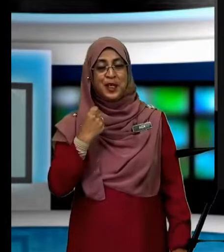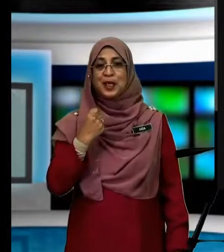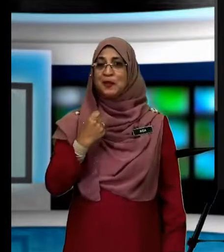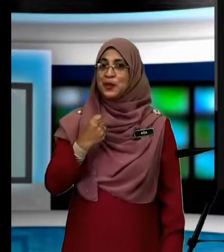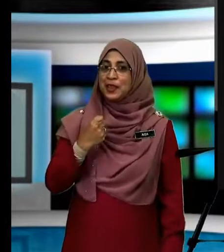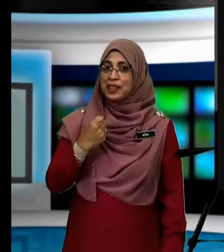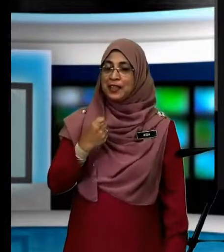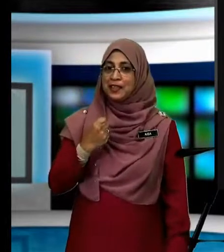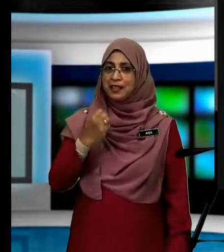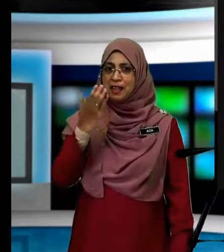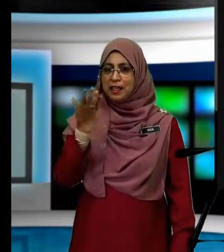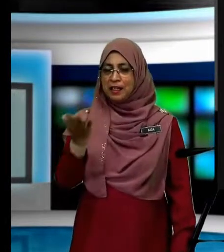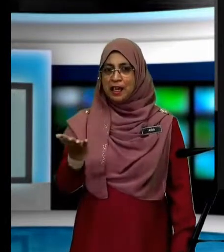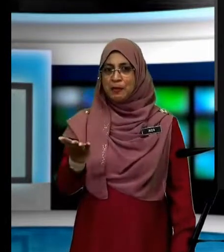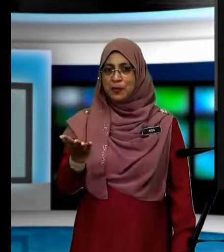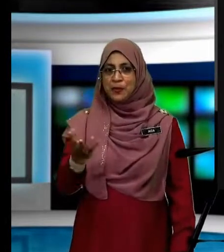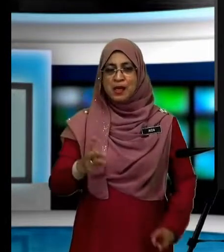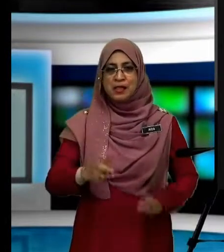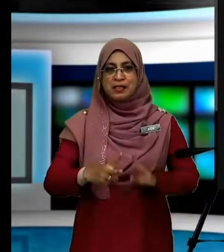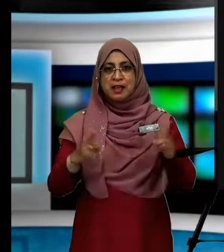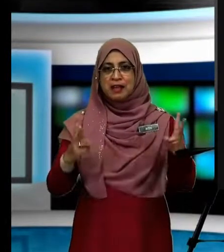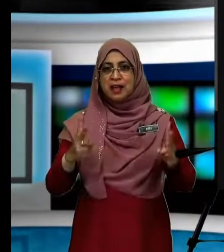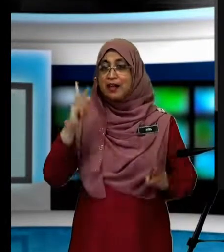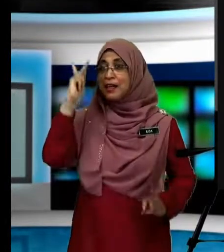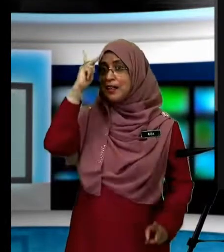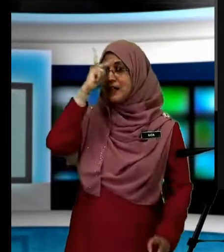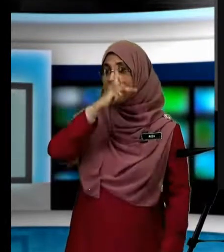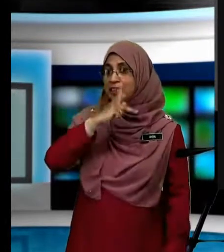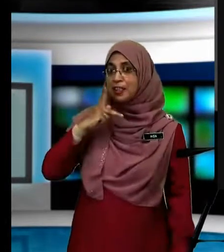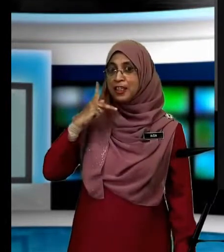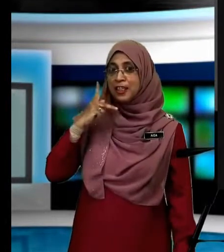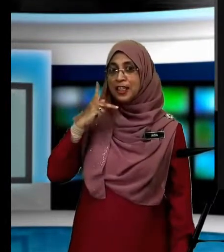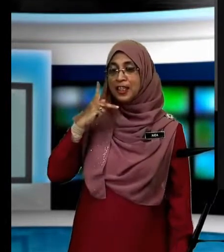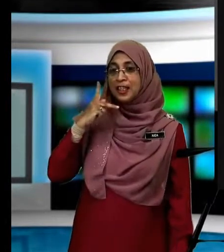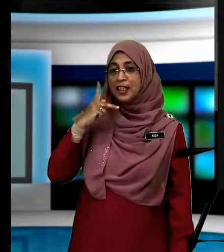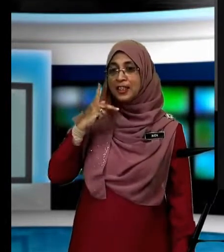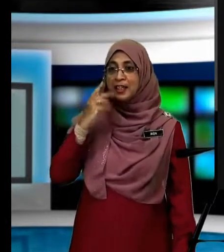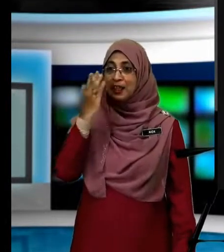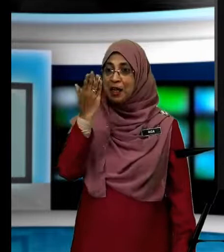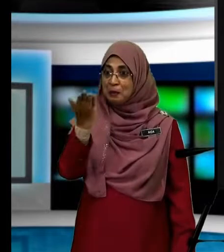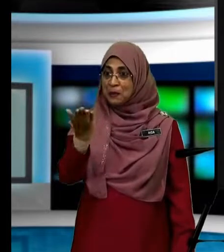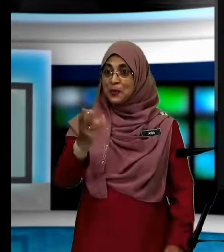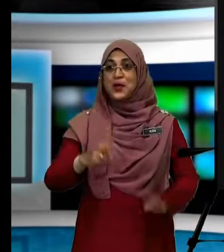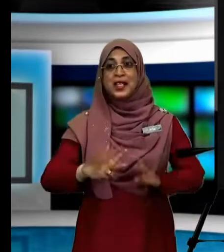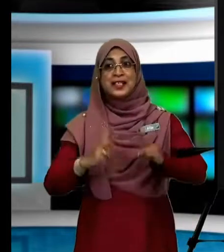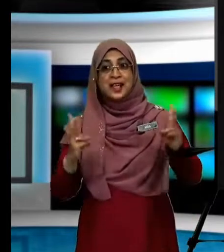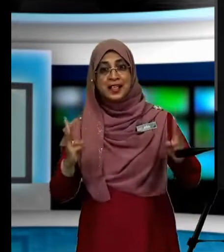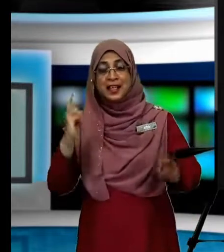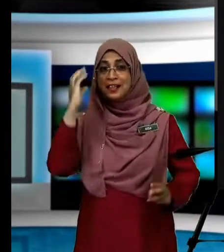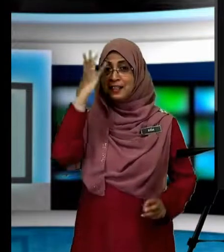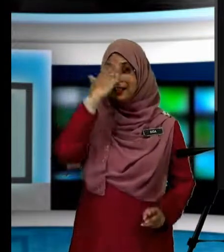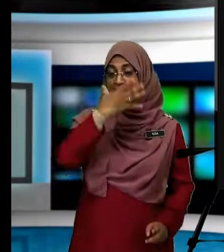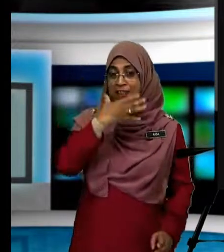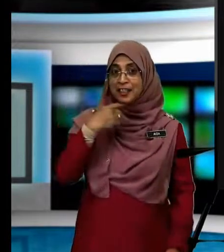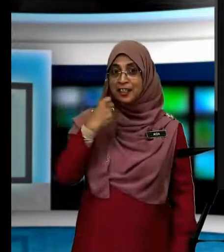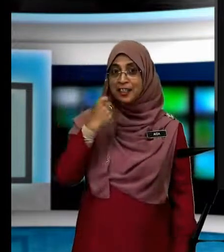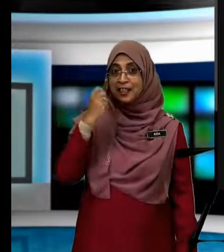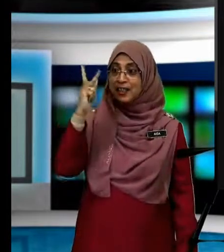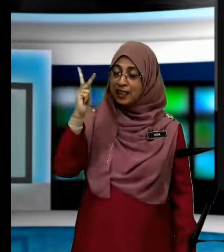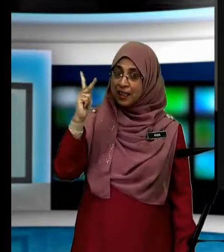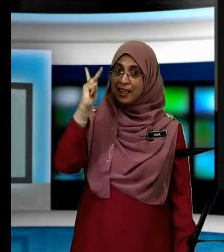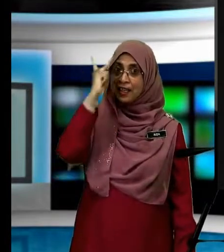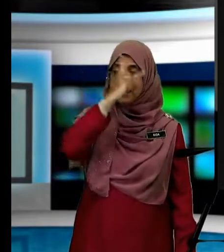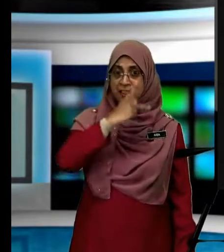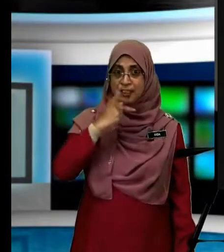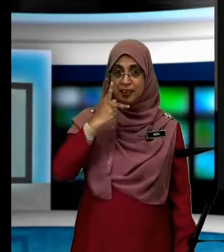kalau untuk lelaki kamu sangat kaca kamu sangat kaca